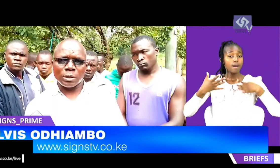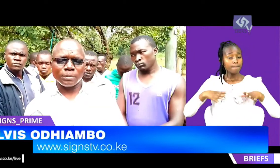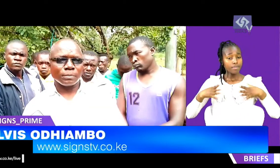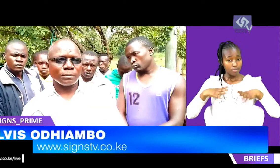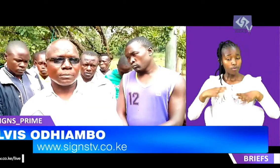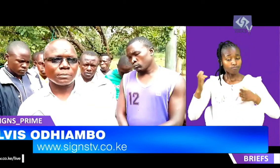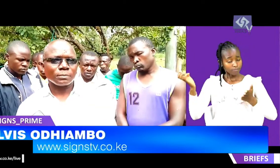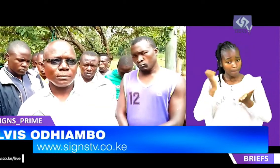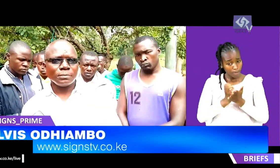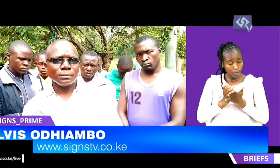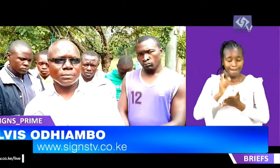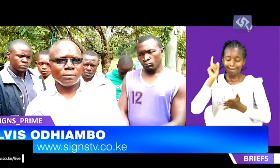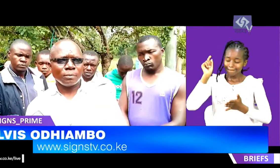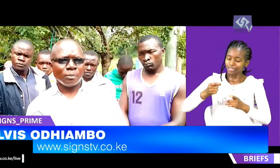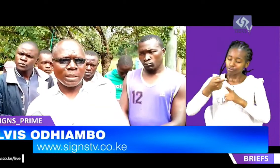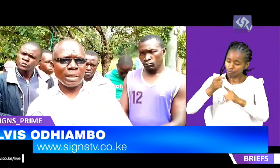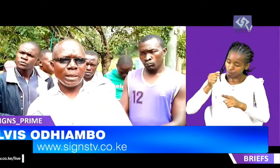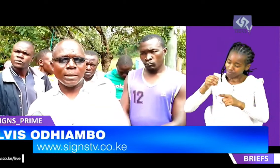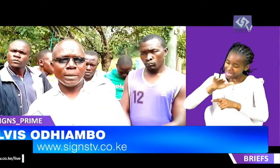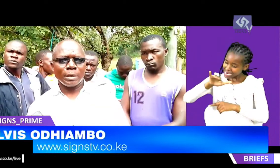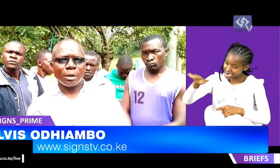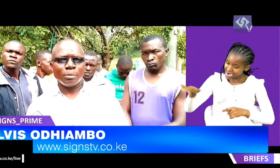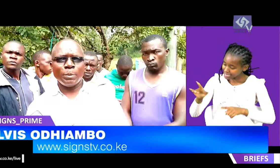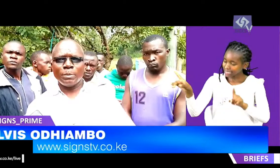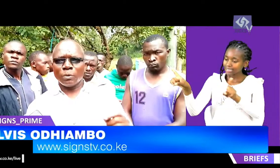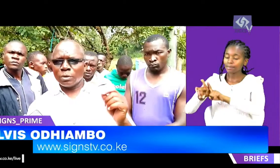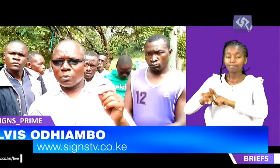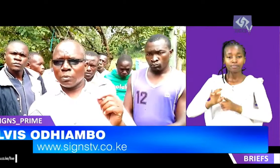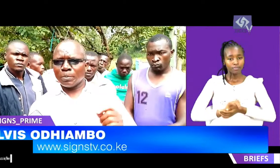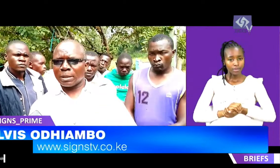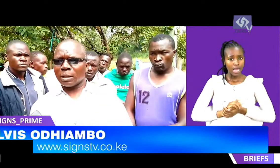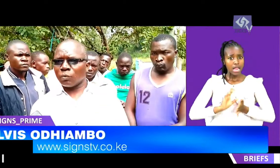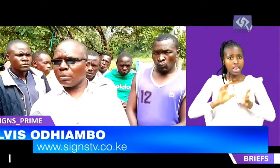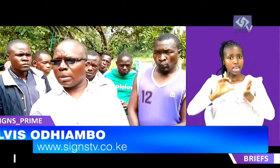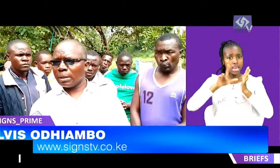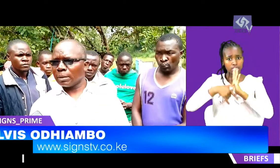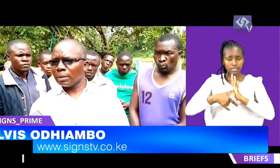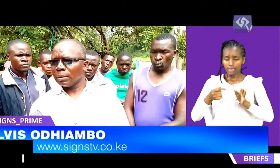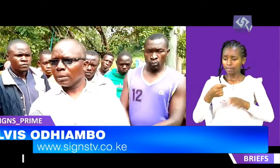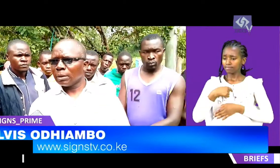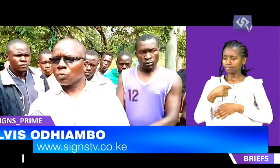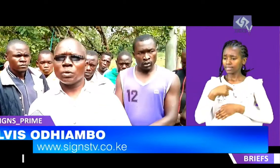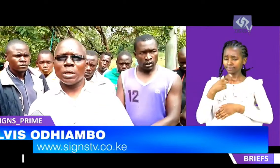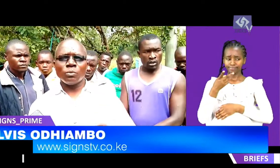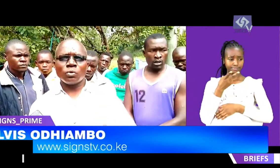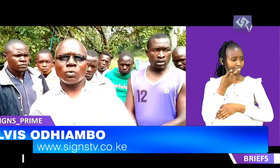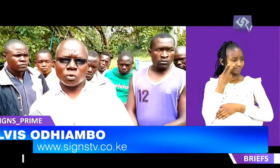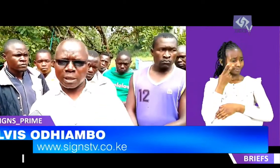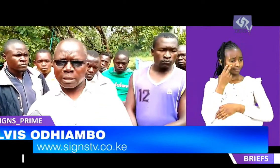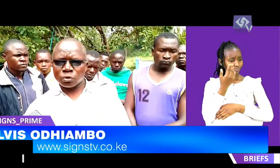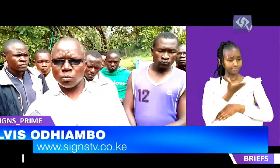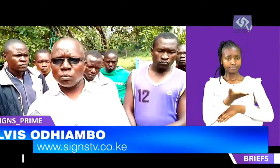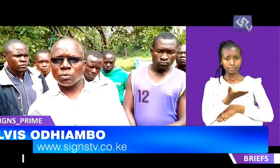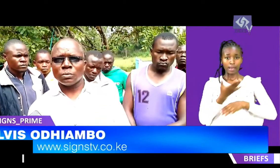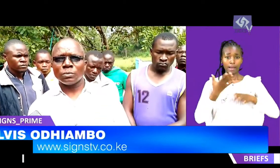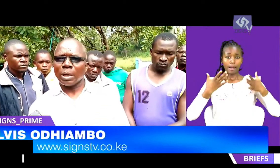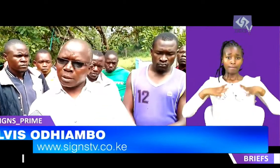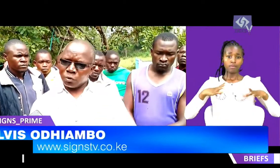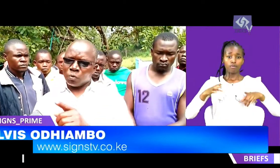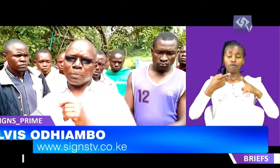Baadaye mimi nimekuja kupata ya kwamba Kuna mtu kutoka Kisumu, hata yuko hapa